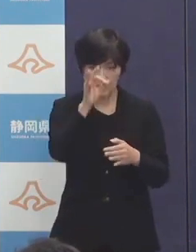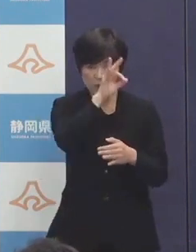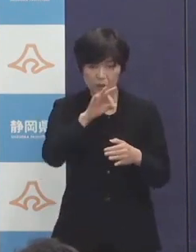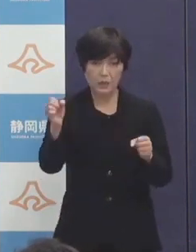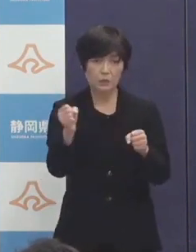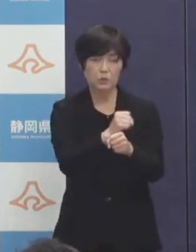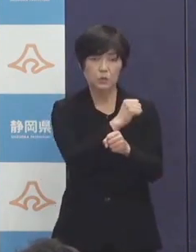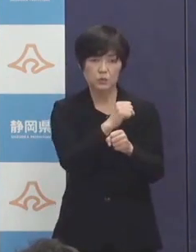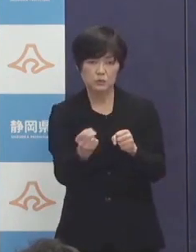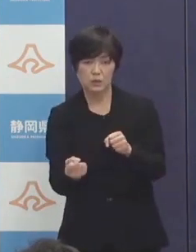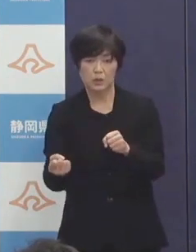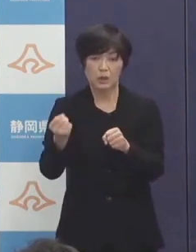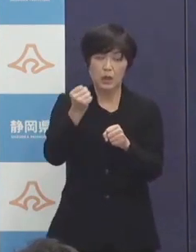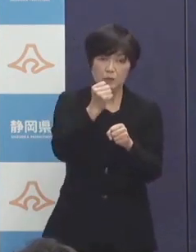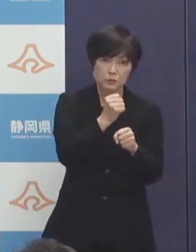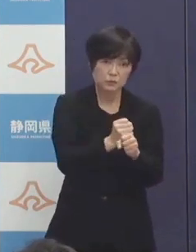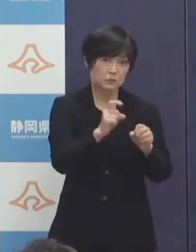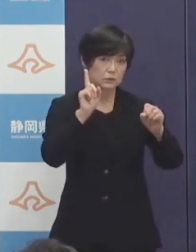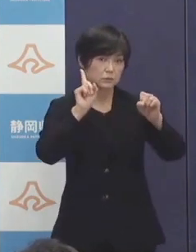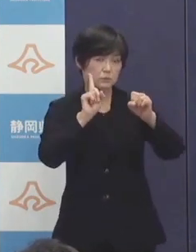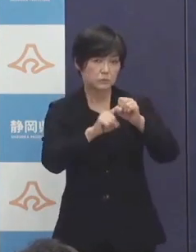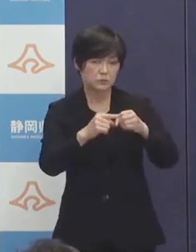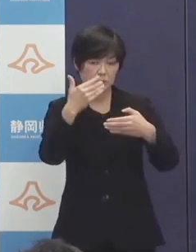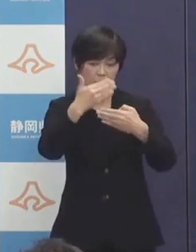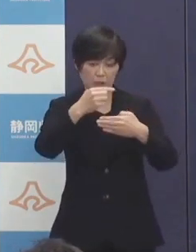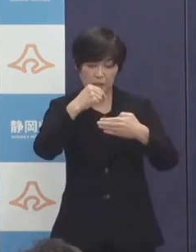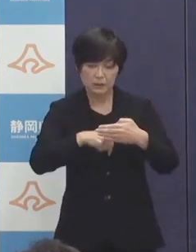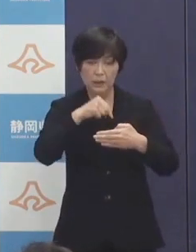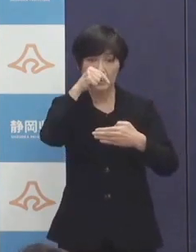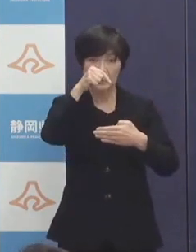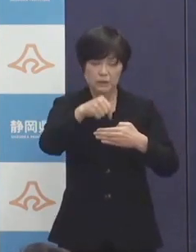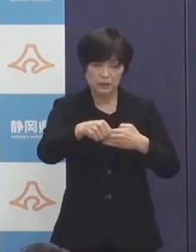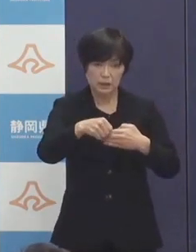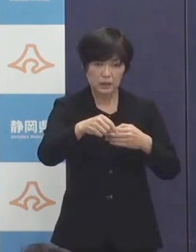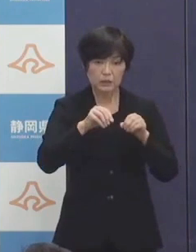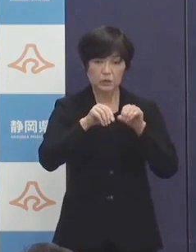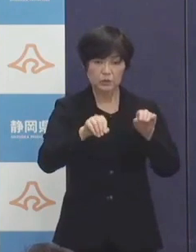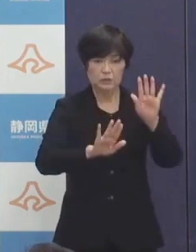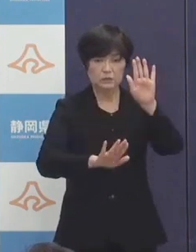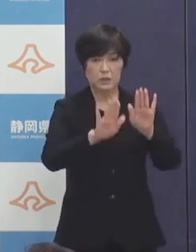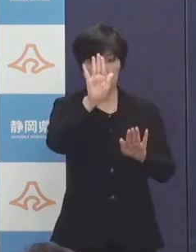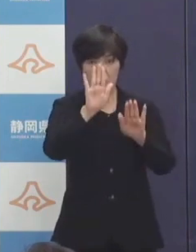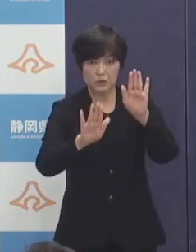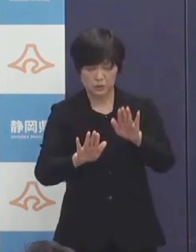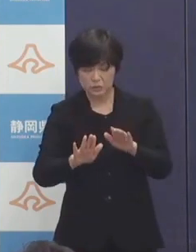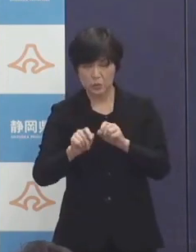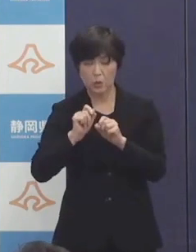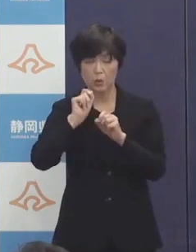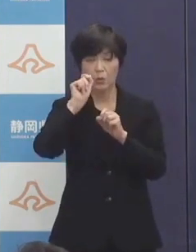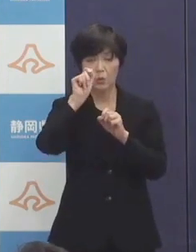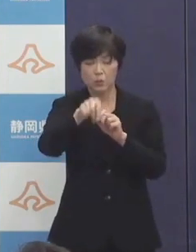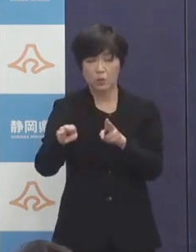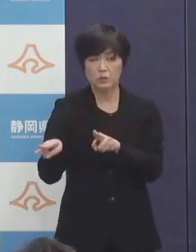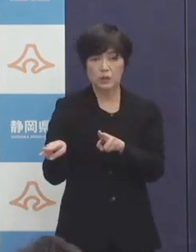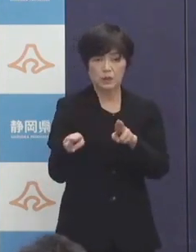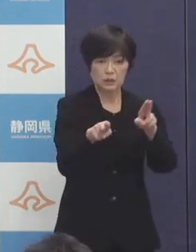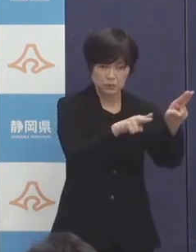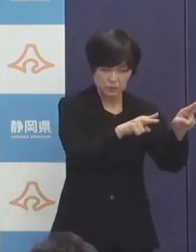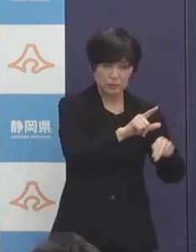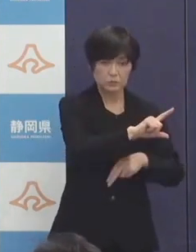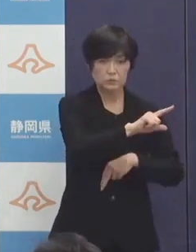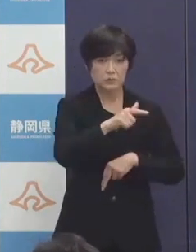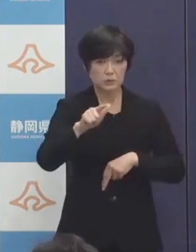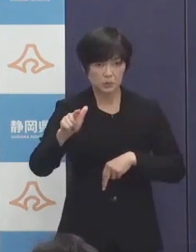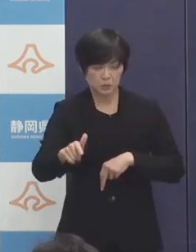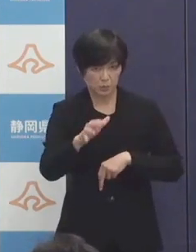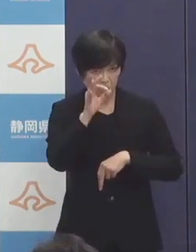の回復に向け、県内外の感染状況やGoTo トラベルの動向等を注視し